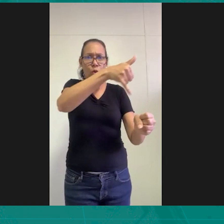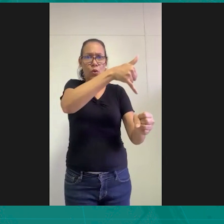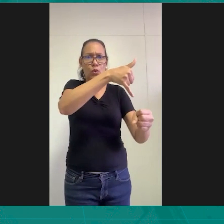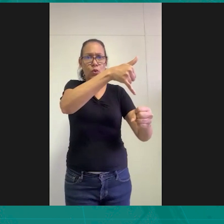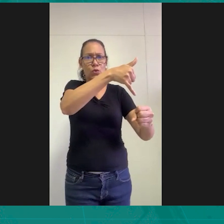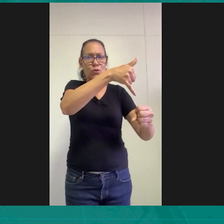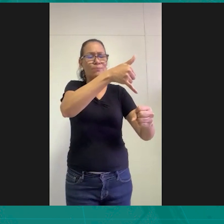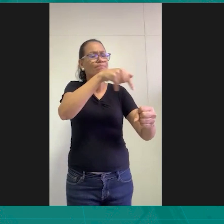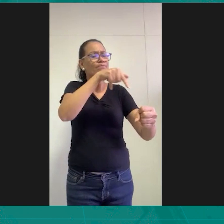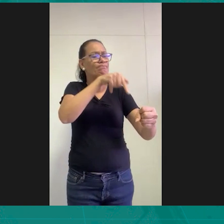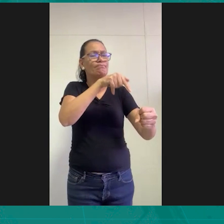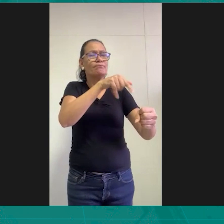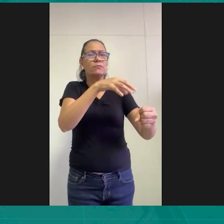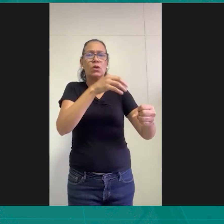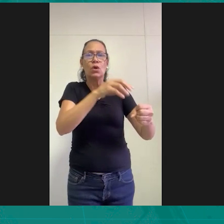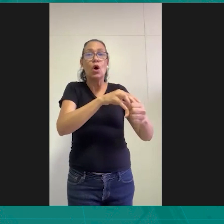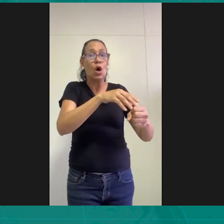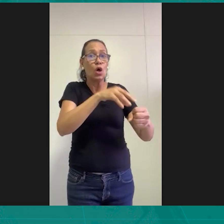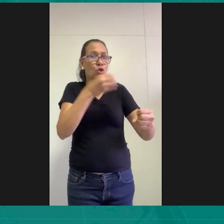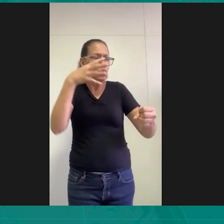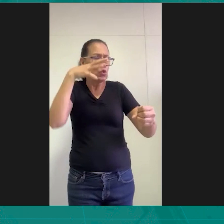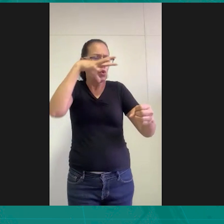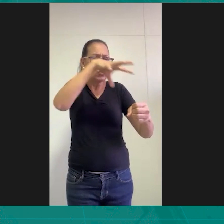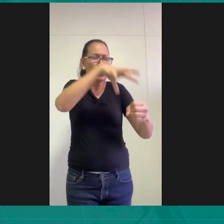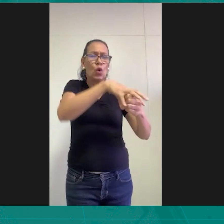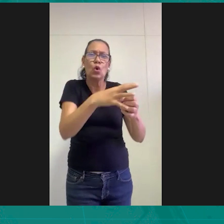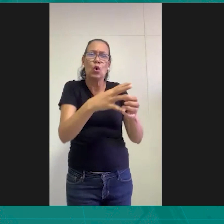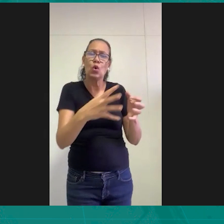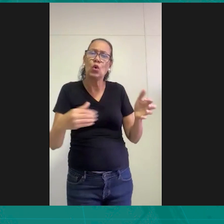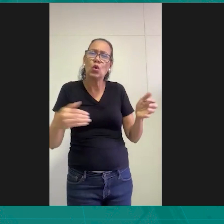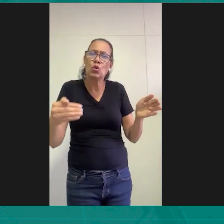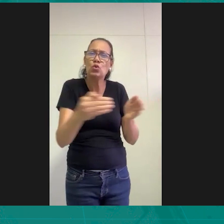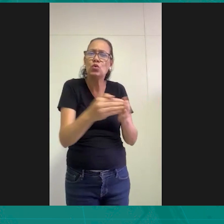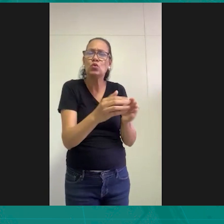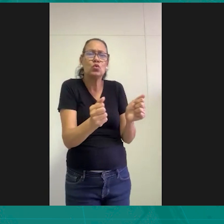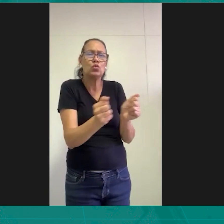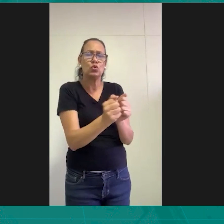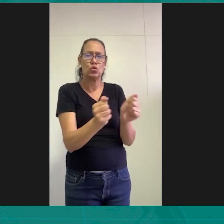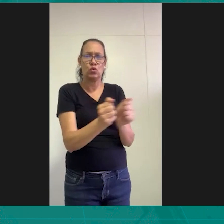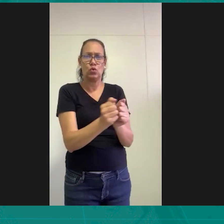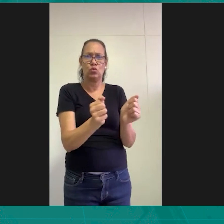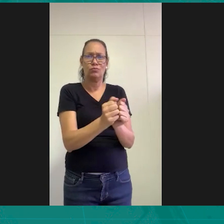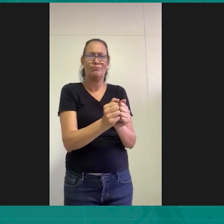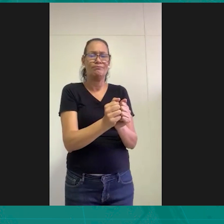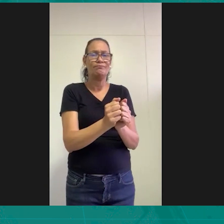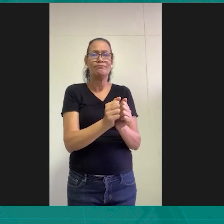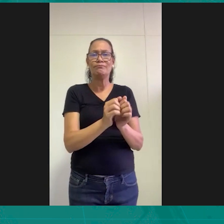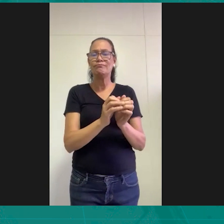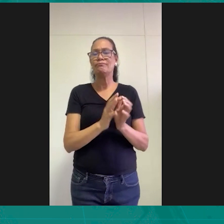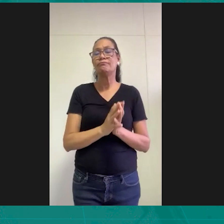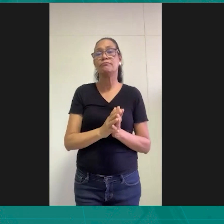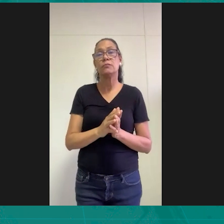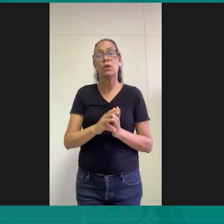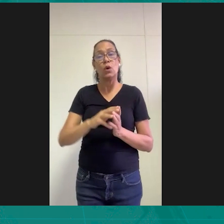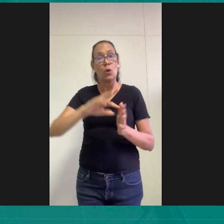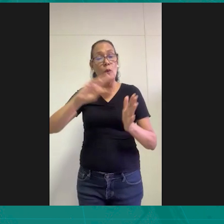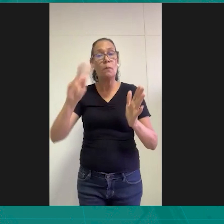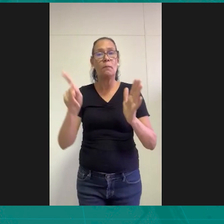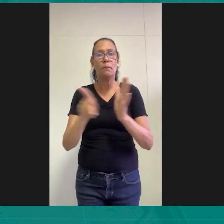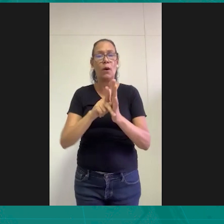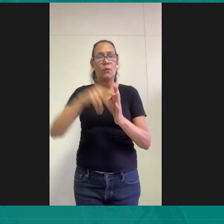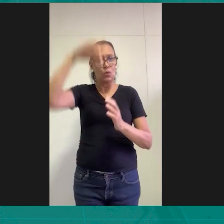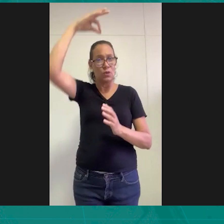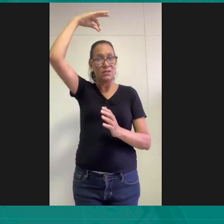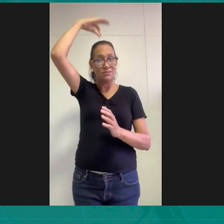Espírito ou o próprio Espírito Santo, irmãos, já possui todos os elementos, né, da morte, da